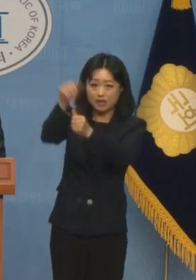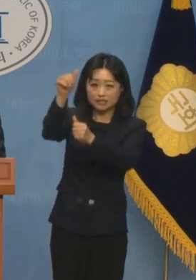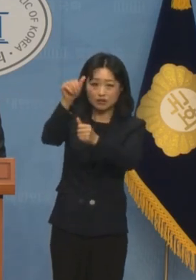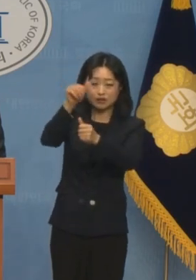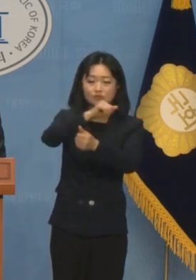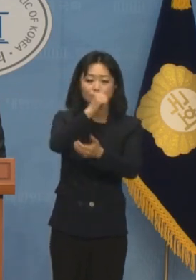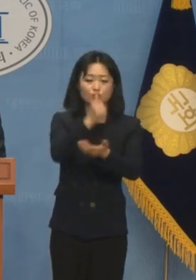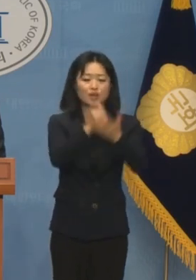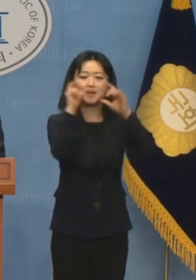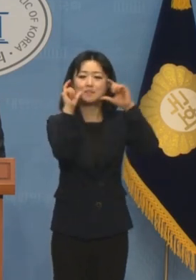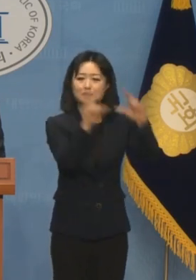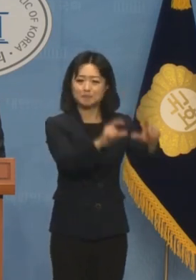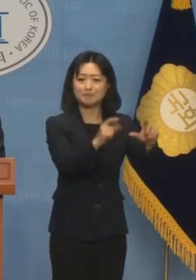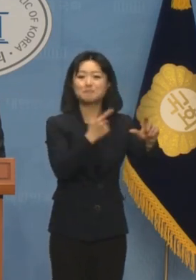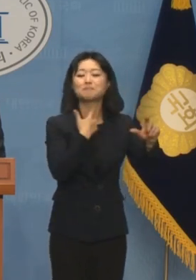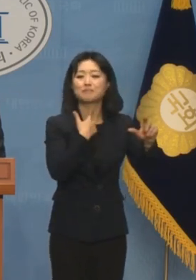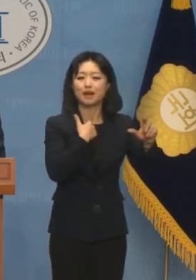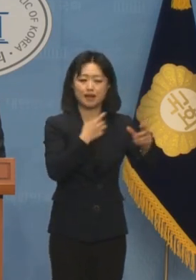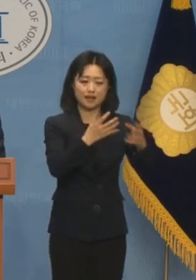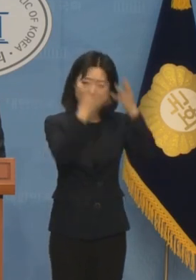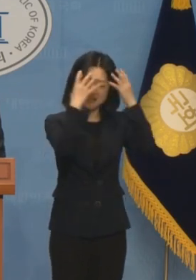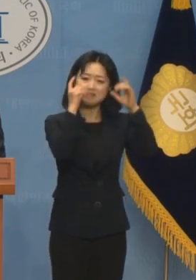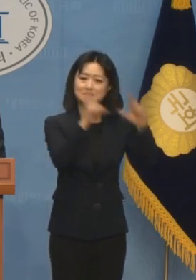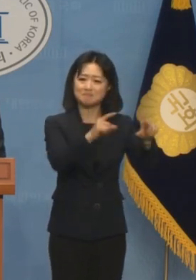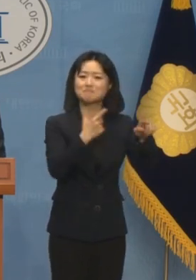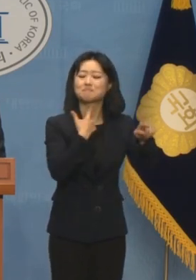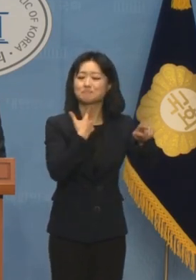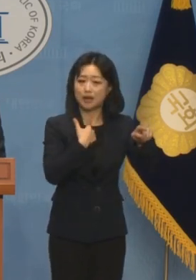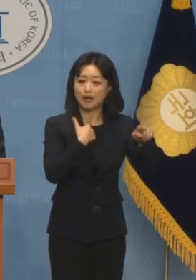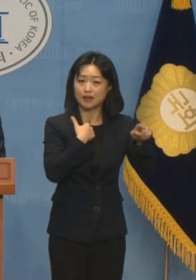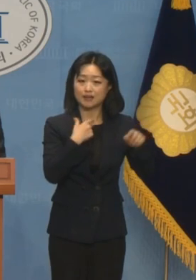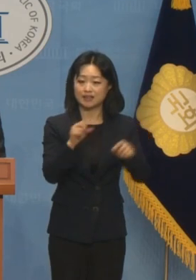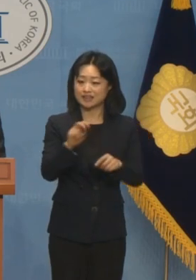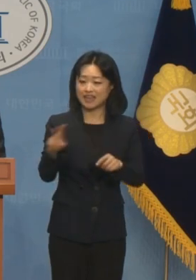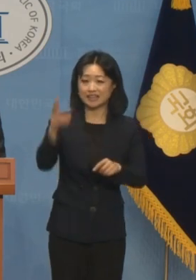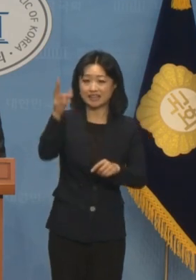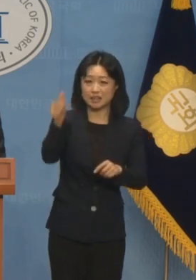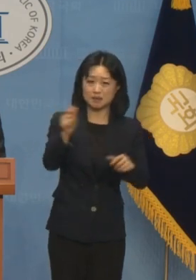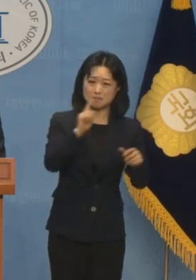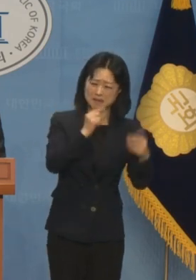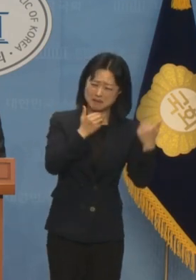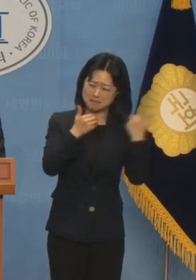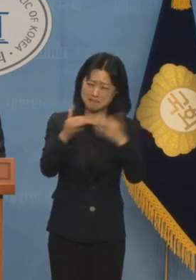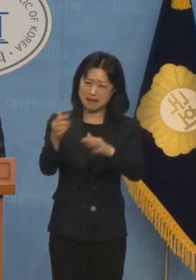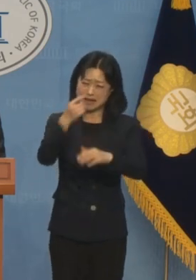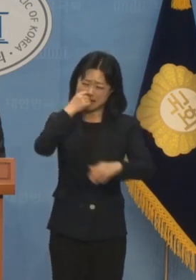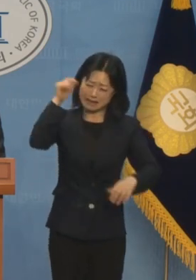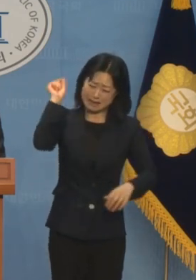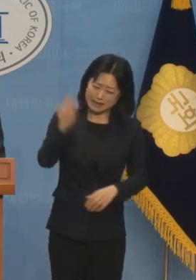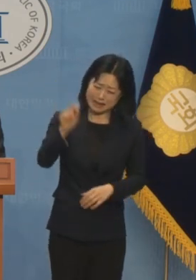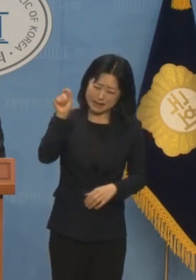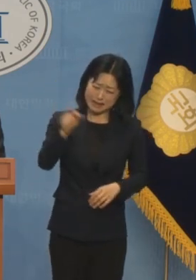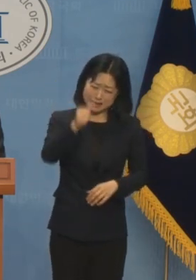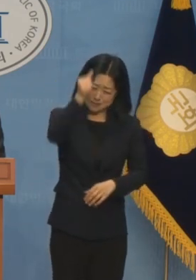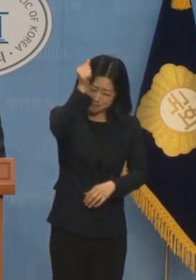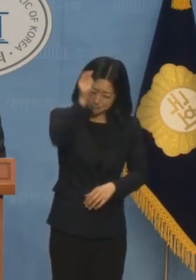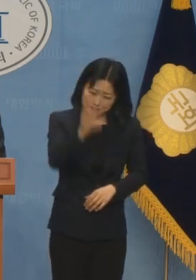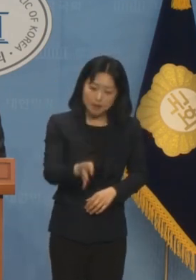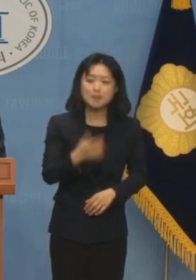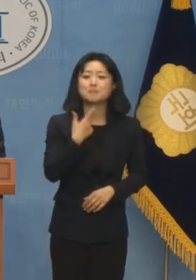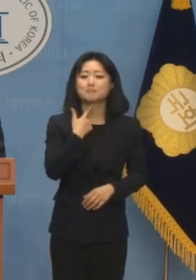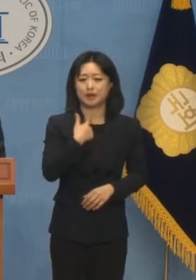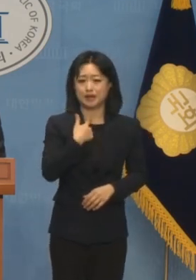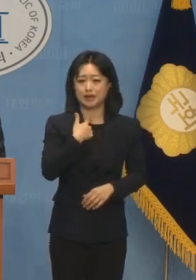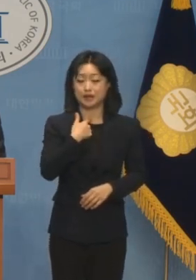선고받았고 제1야당 대표에게 무수한 막말과 비난을 쏟아낸 인물입니다.